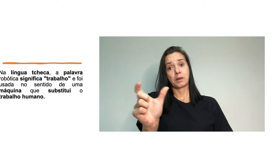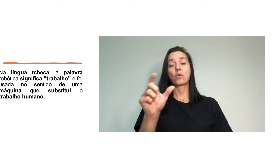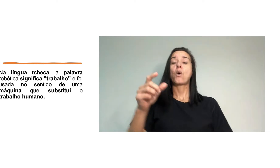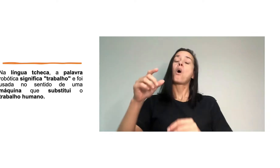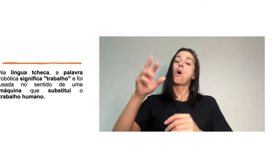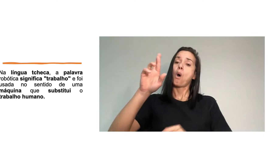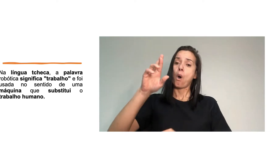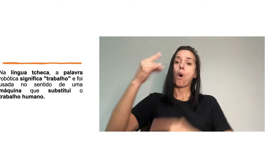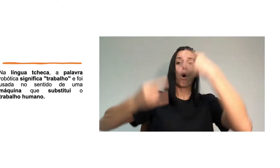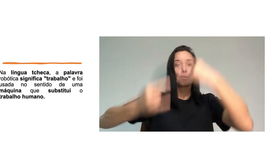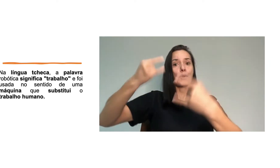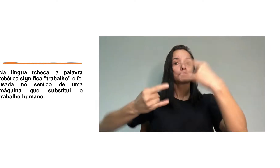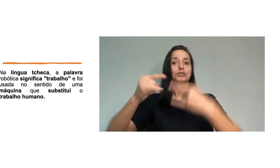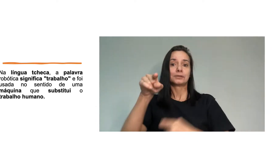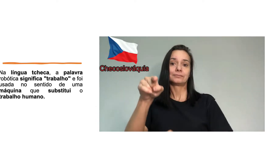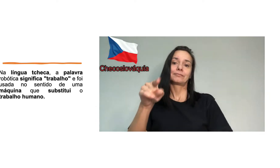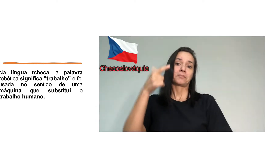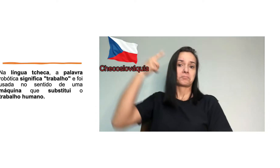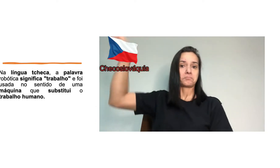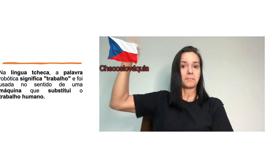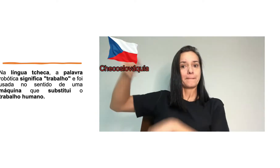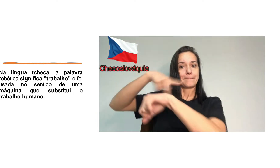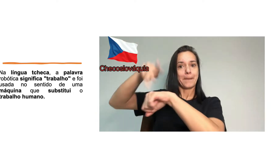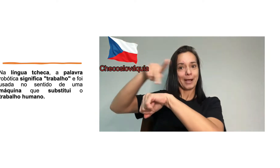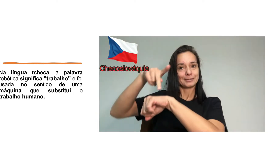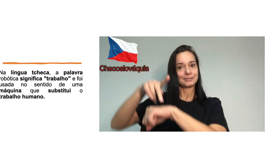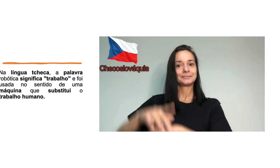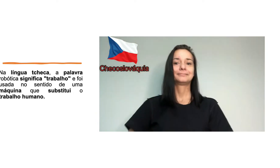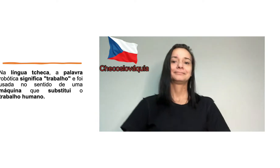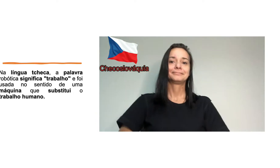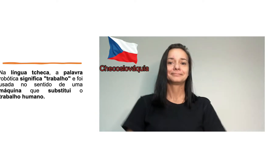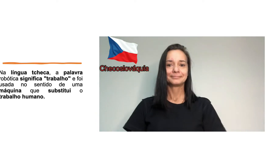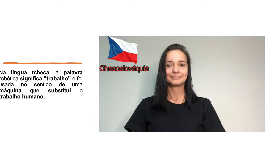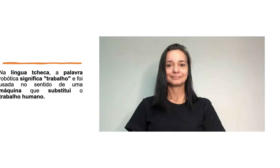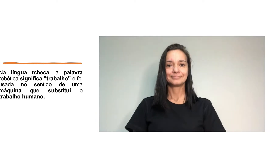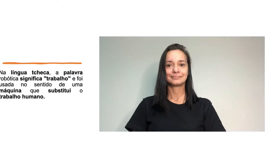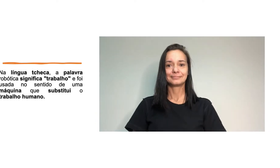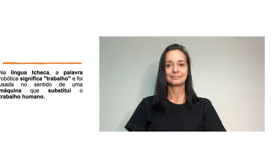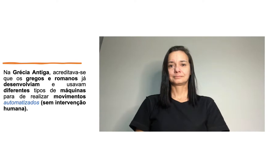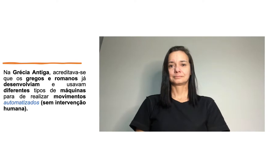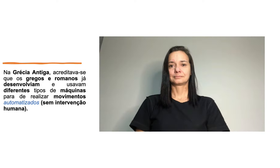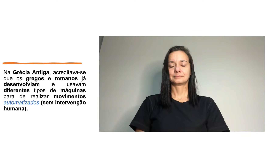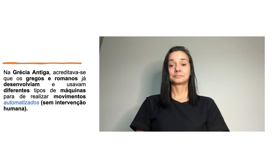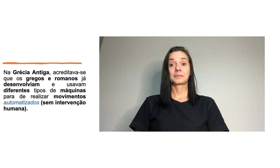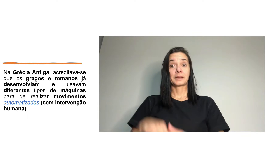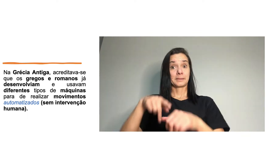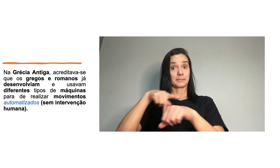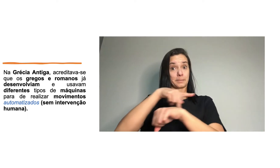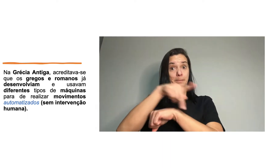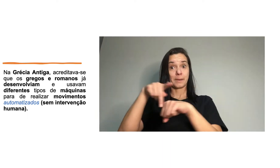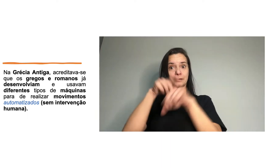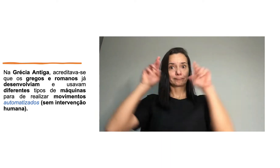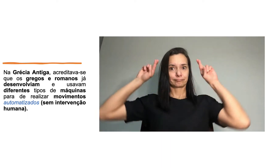é nesse sentido que se utiliza na Tchecoslováquia a palavra robótica.